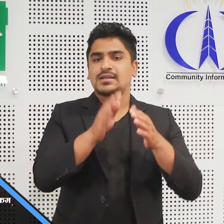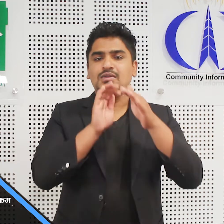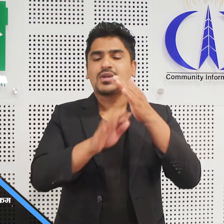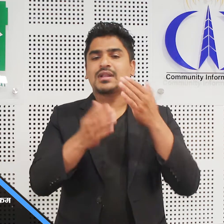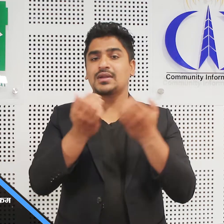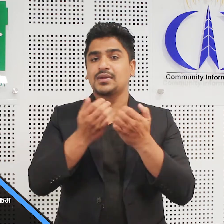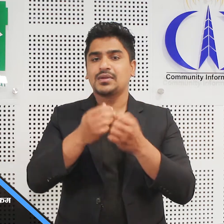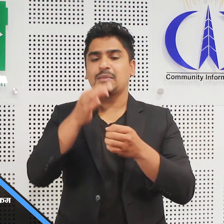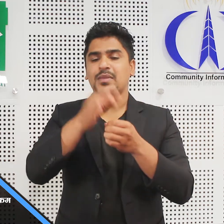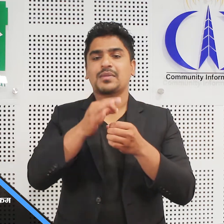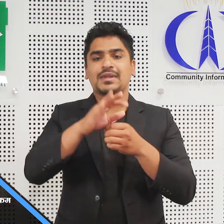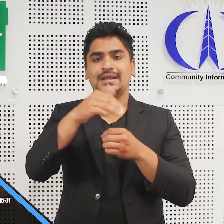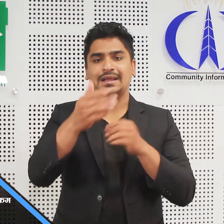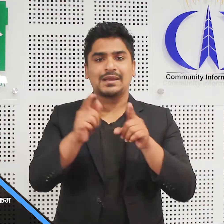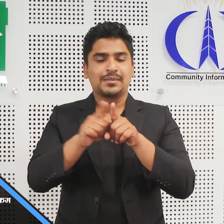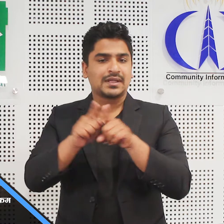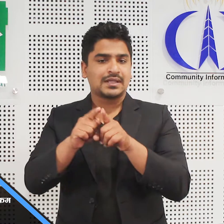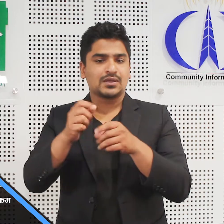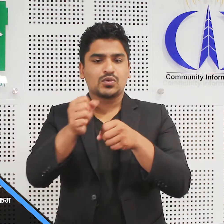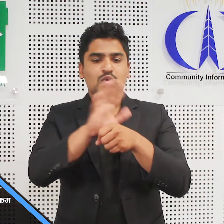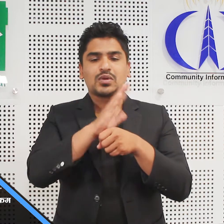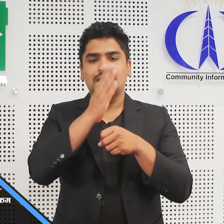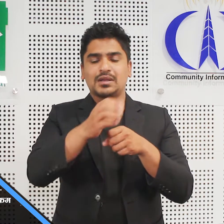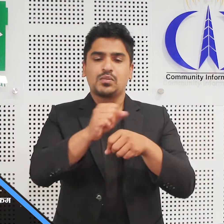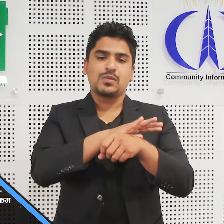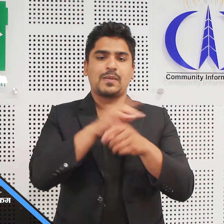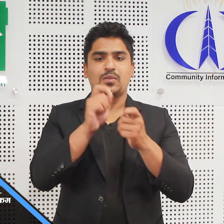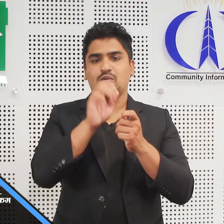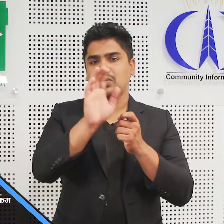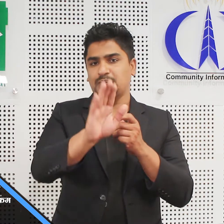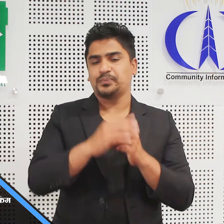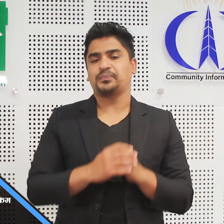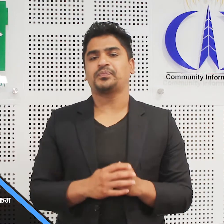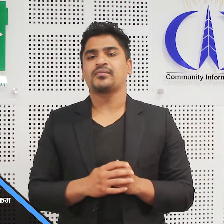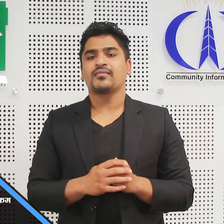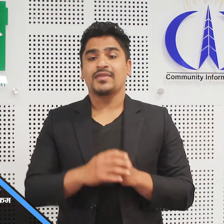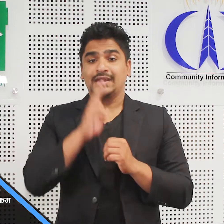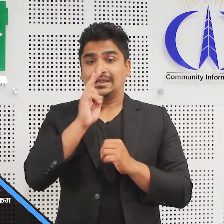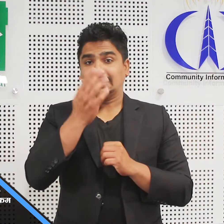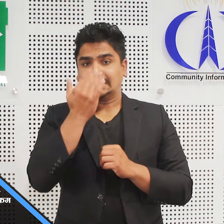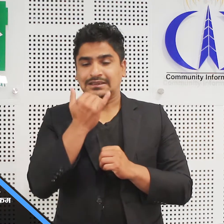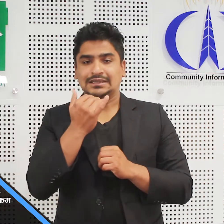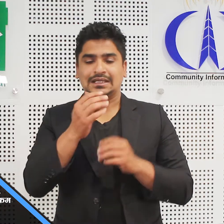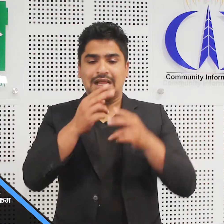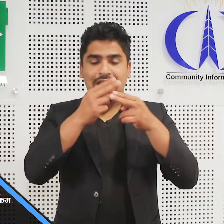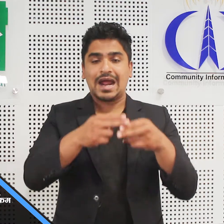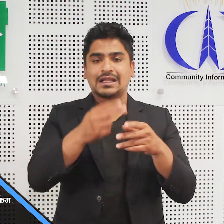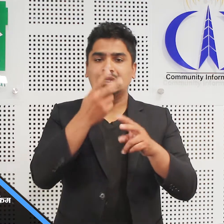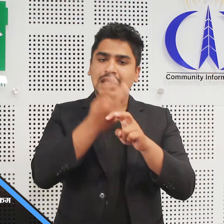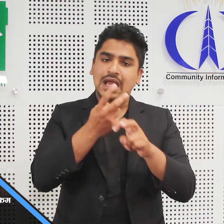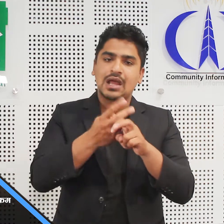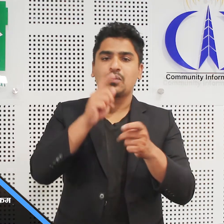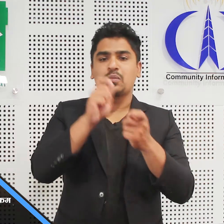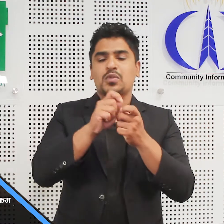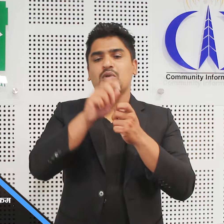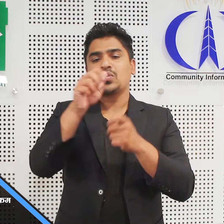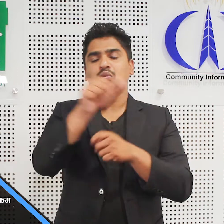गरेको व्यवसायलाई पनि कोरोना महामारीले प्रभाव पारेको छ, जसले गर्दा आर्थिक संकट भोग्नु परेको उनीहरूको भनाइ